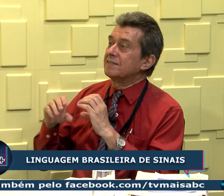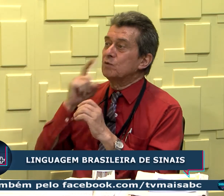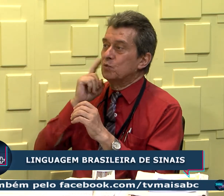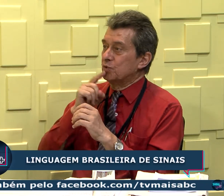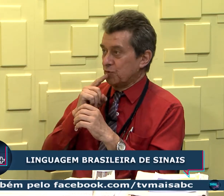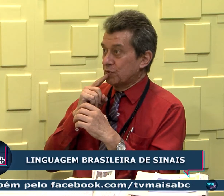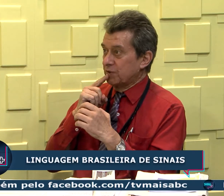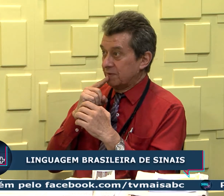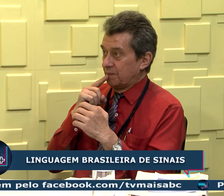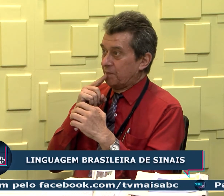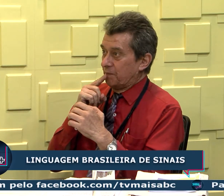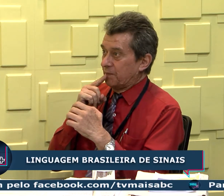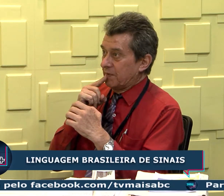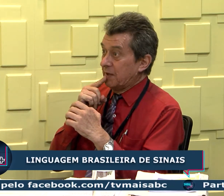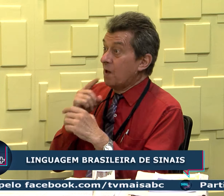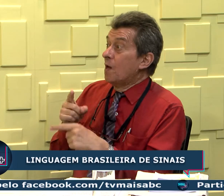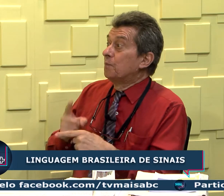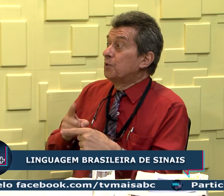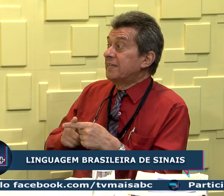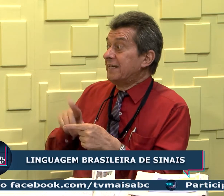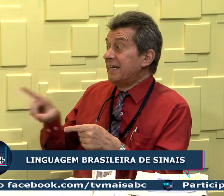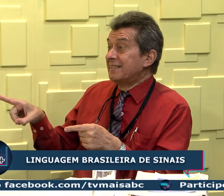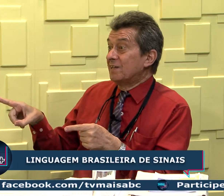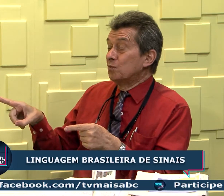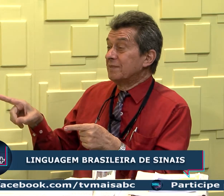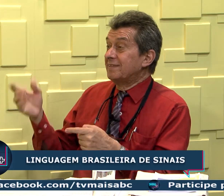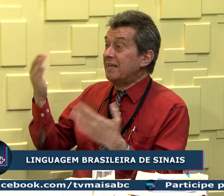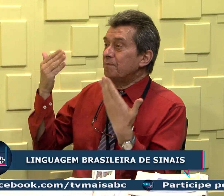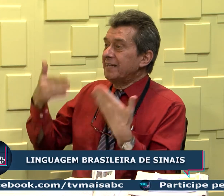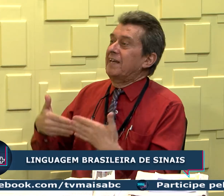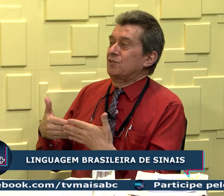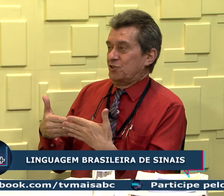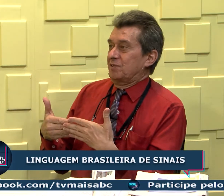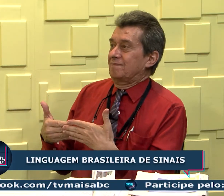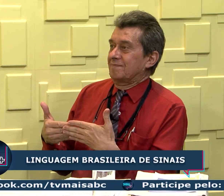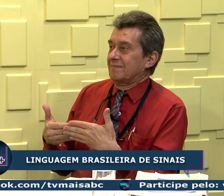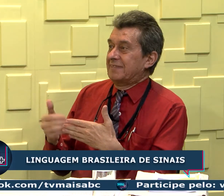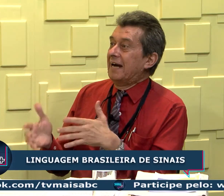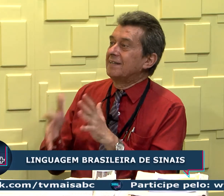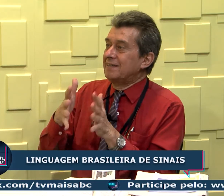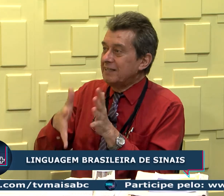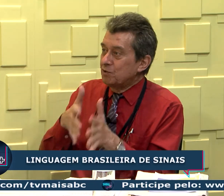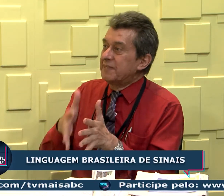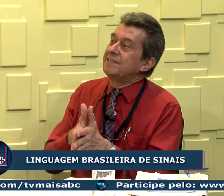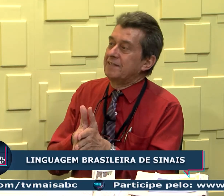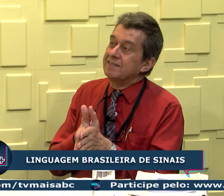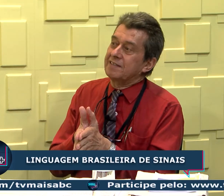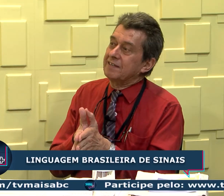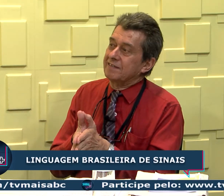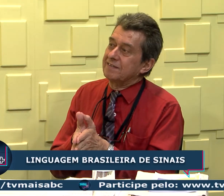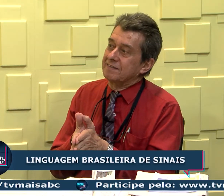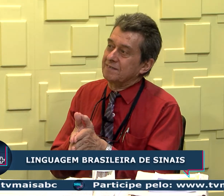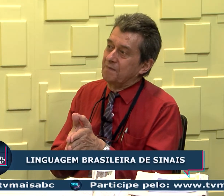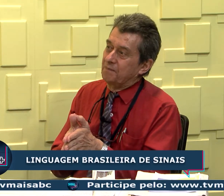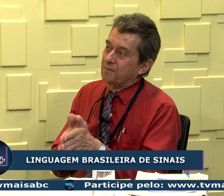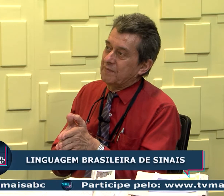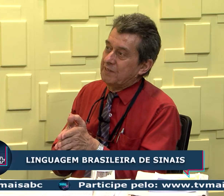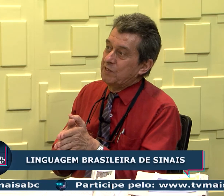terceiro porque eles são dependentes da língua brasileira de sinais ele